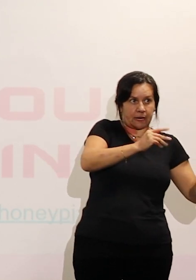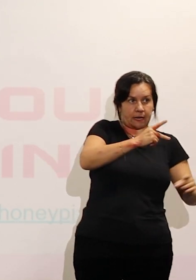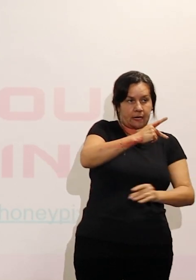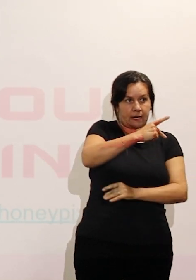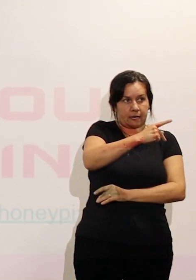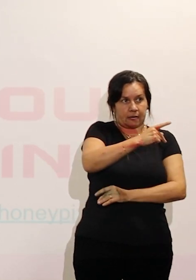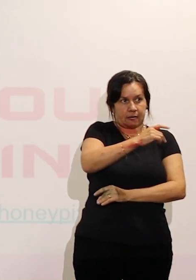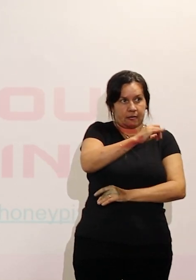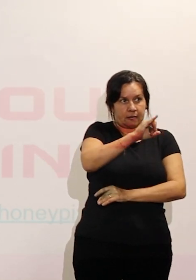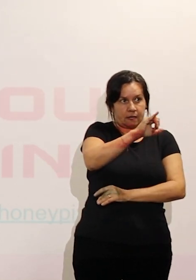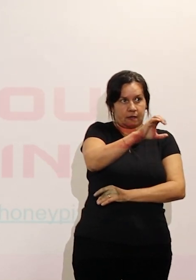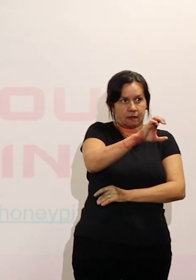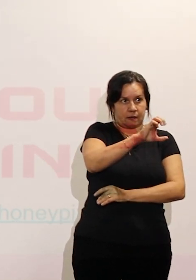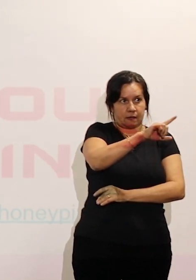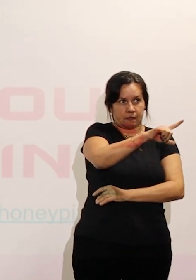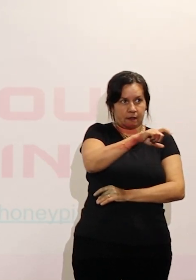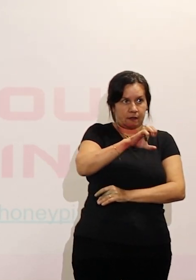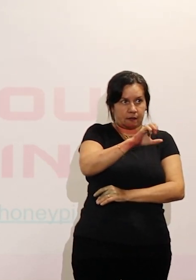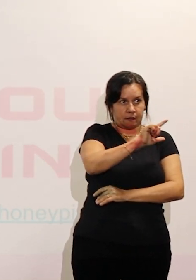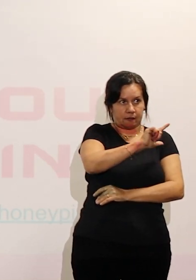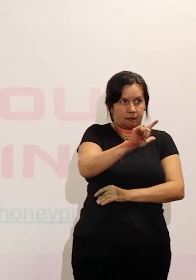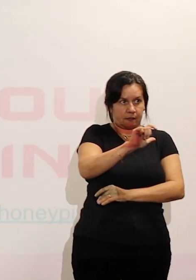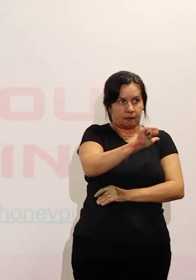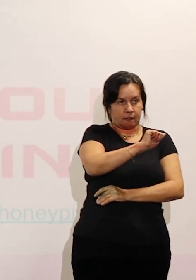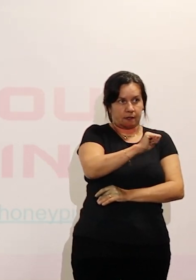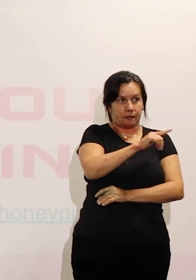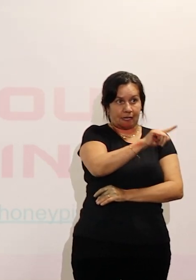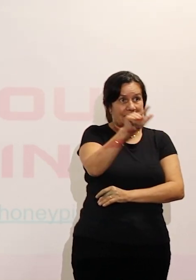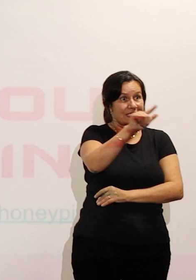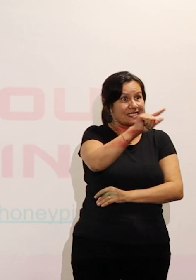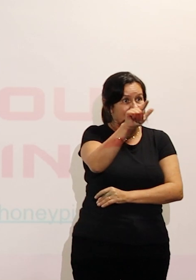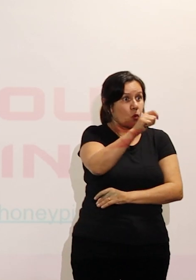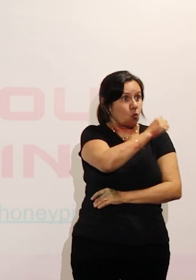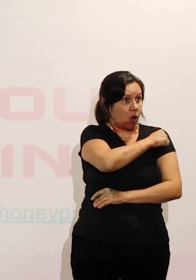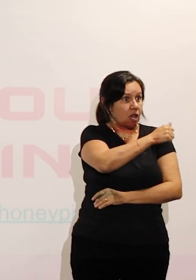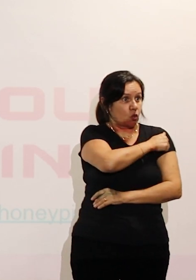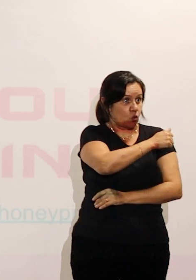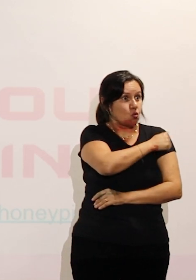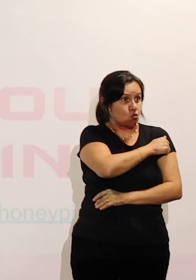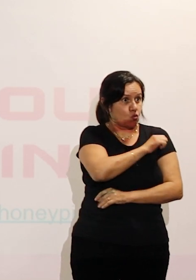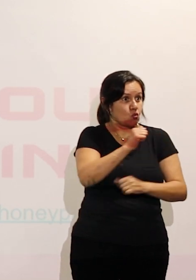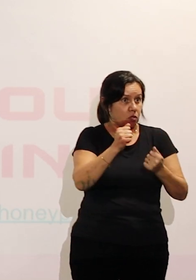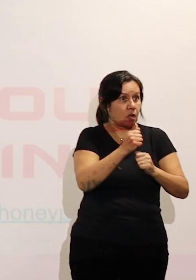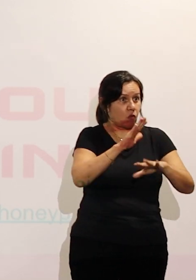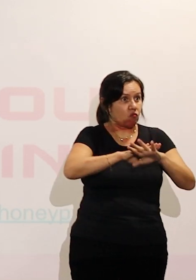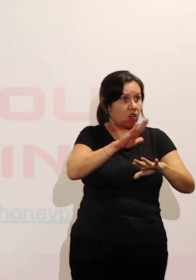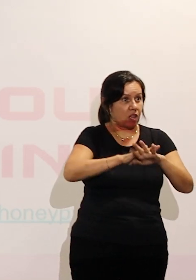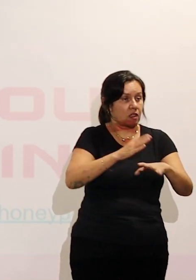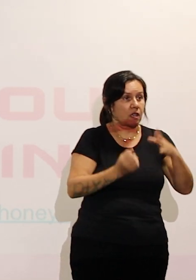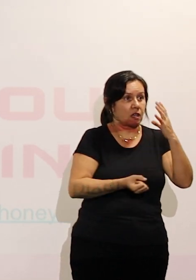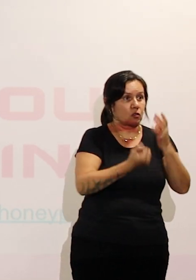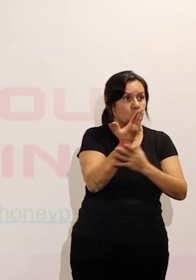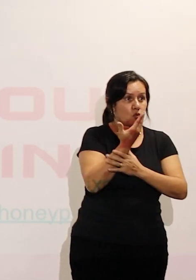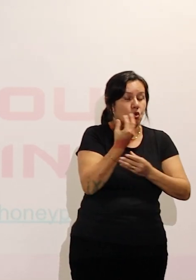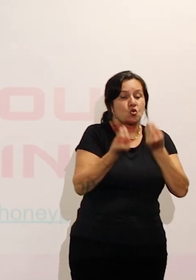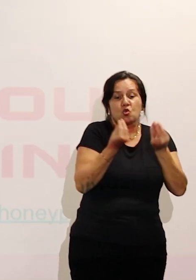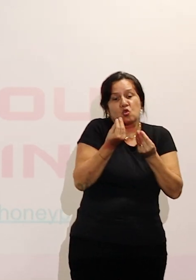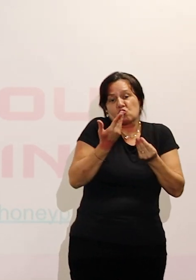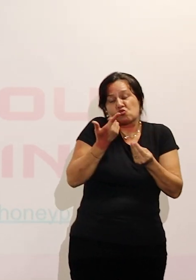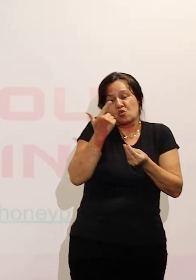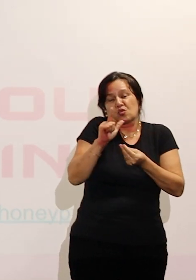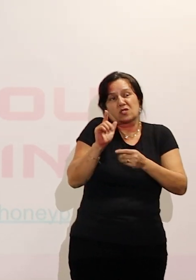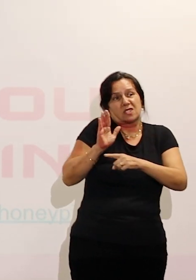aqui dessa galera e eles estão fazendo um jogo pixel art e, infelizmente, eu não sou artista, eu sou só programador, então eu não consegui ajudá-los